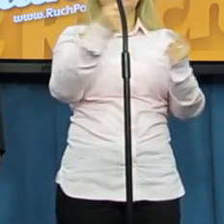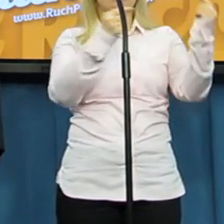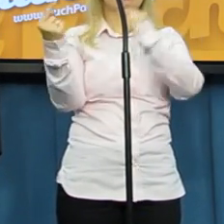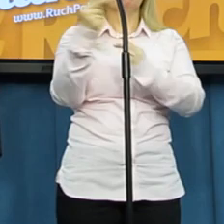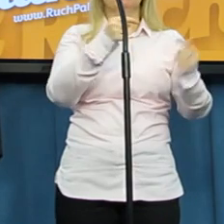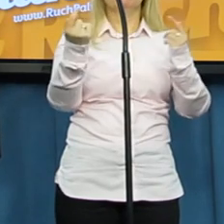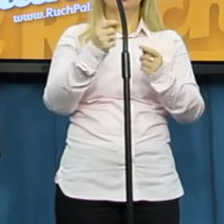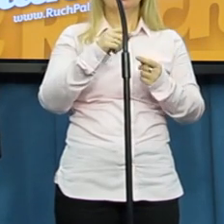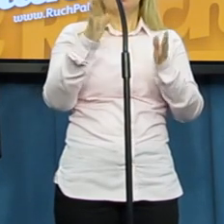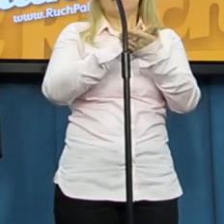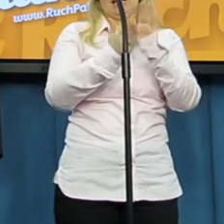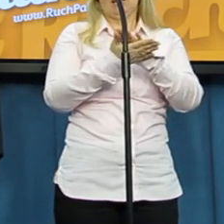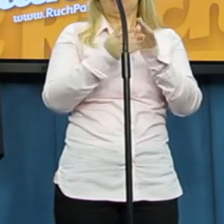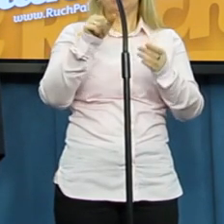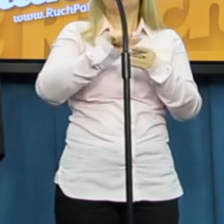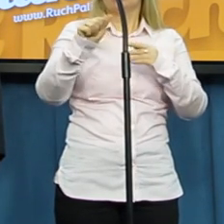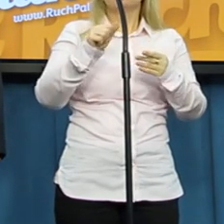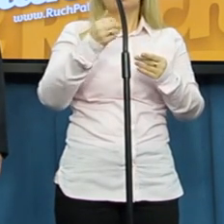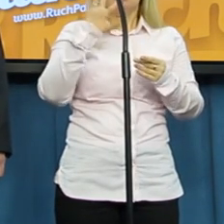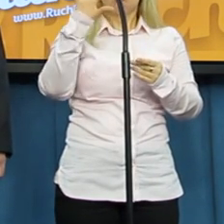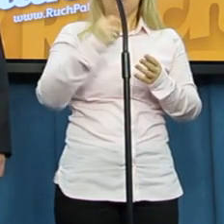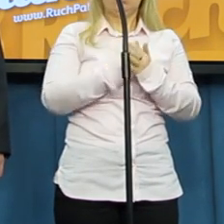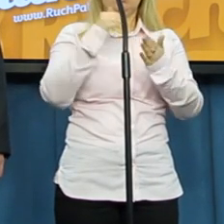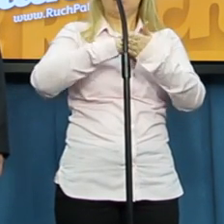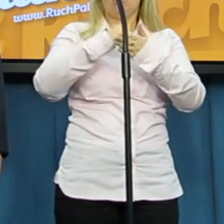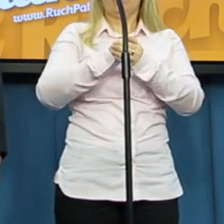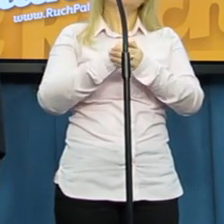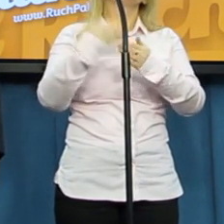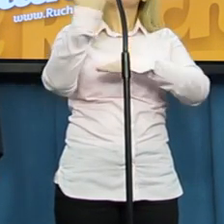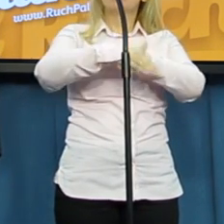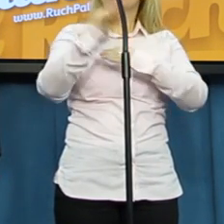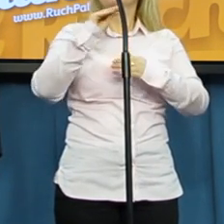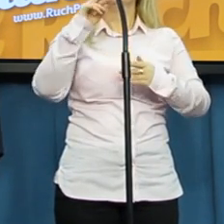Komisji do Spraw Unii Europejskiej. I na koniec powiem tak.